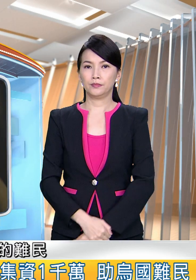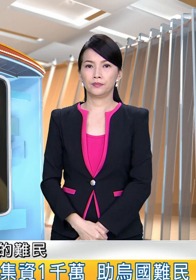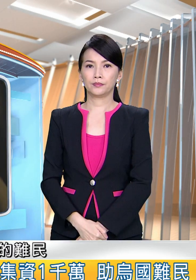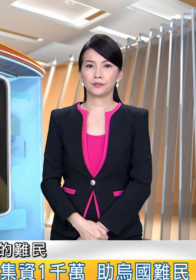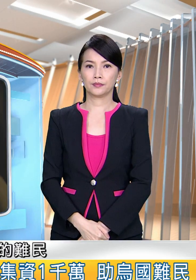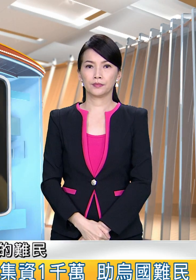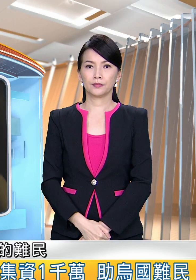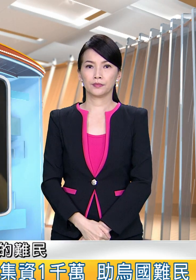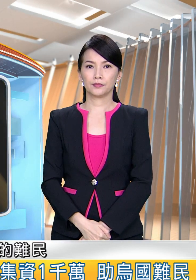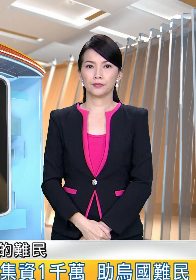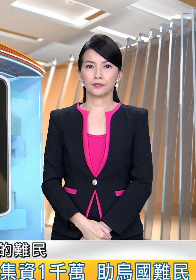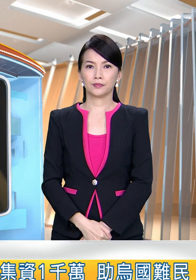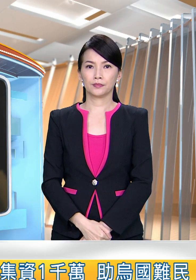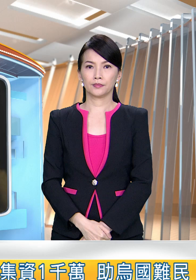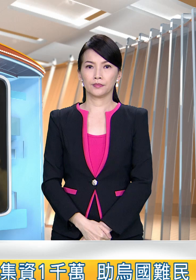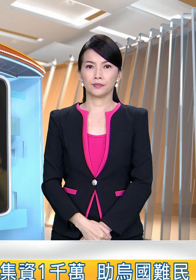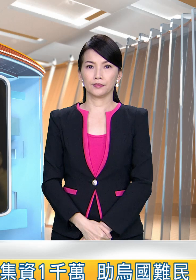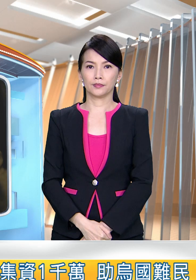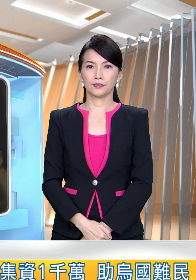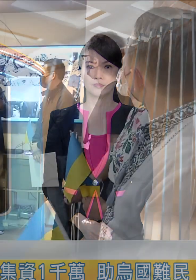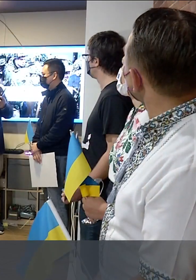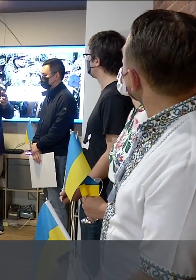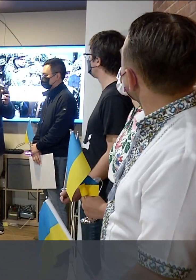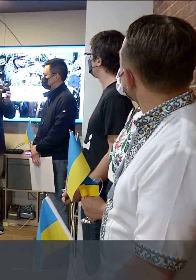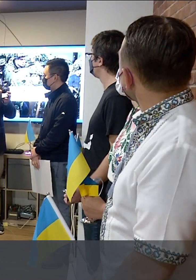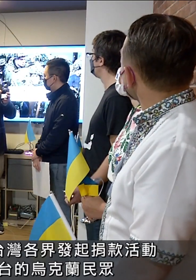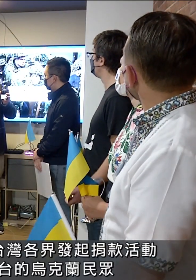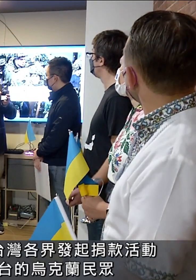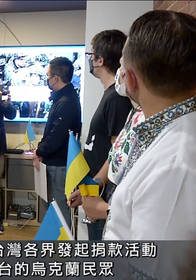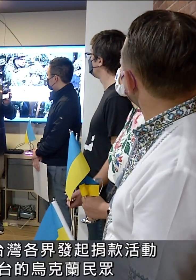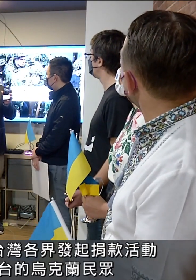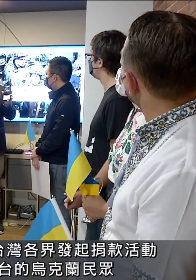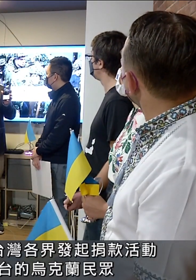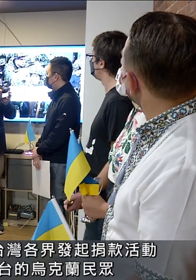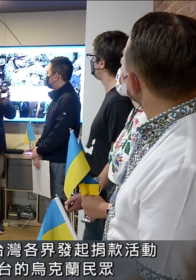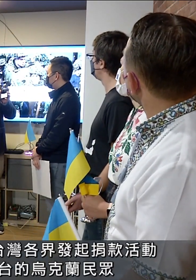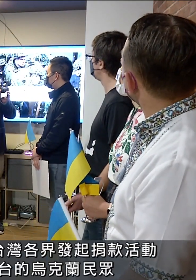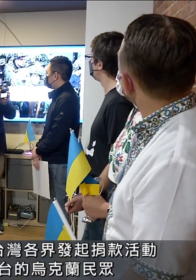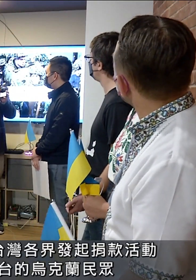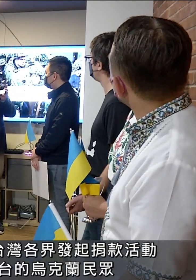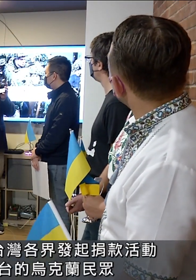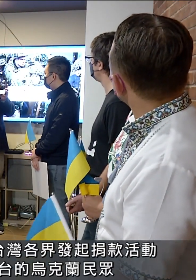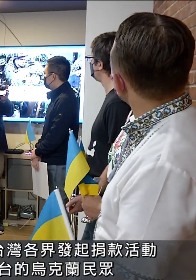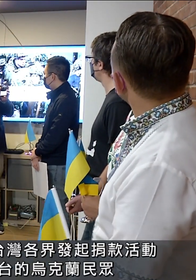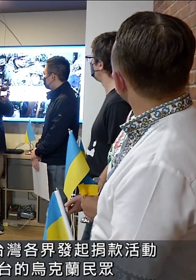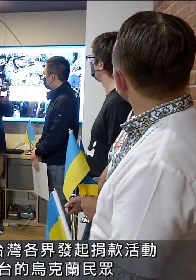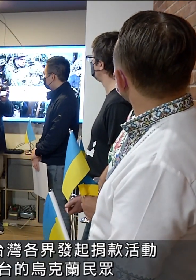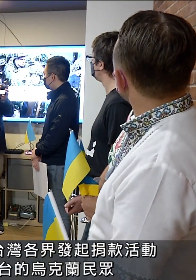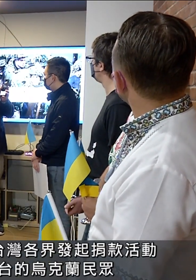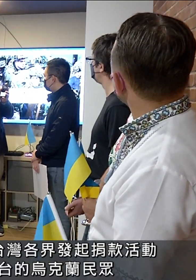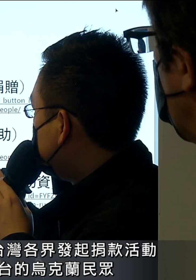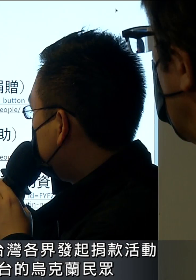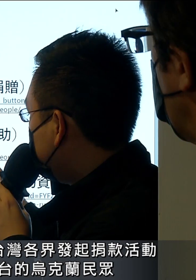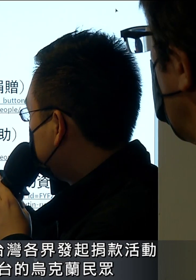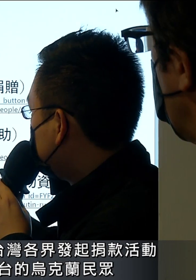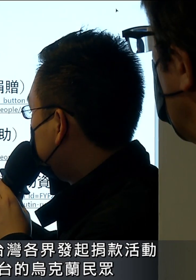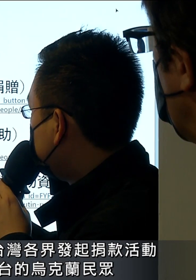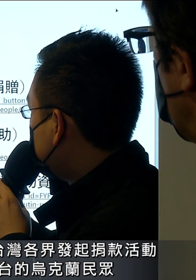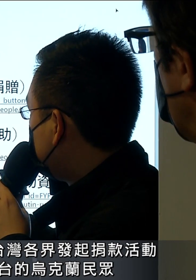在波兰的难民。 为了支持乌克兰，台湾各界发起捐款活动，多位台湾青年和在台